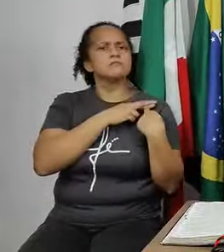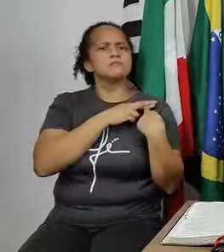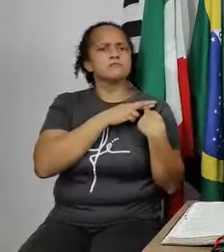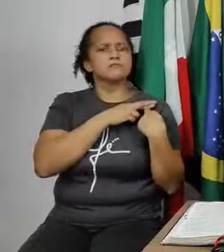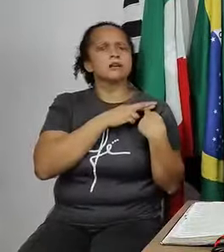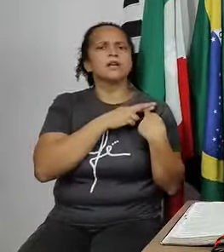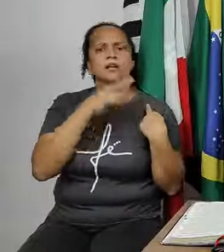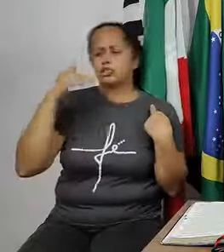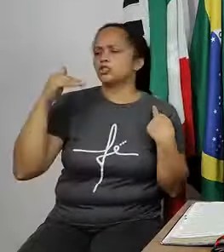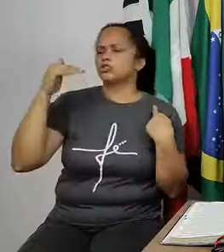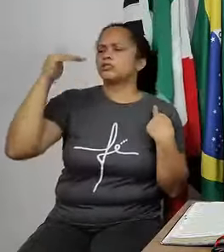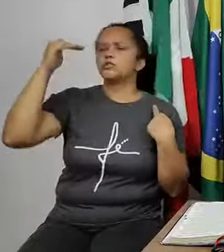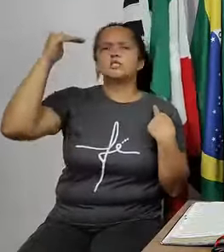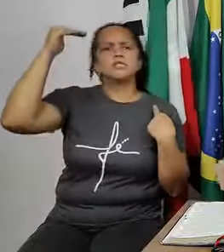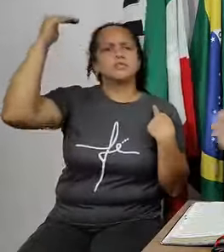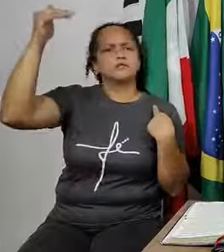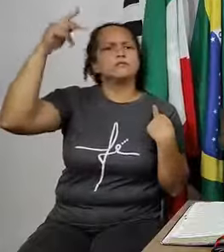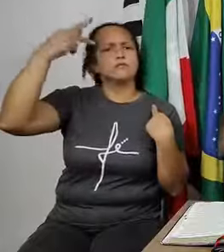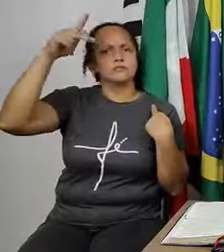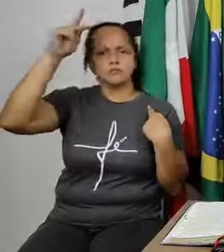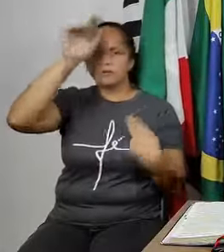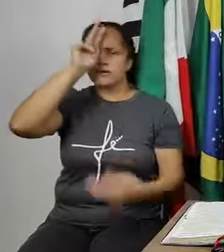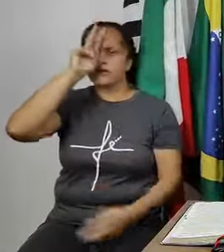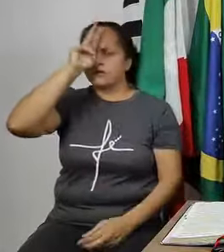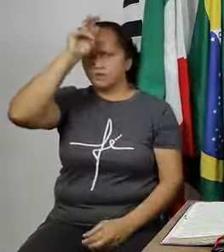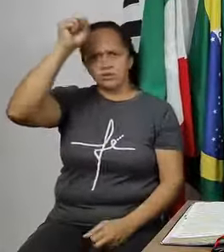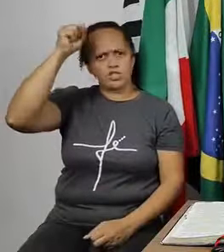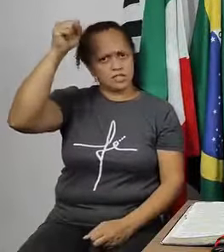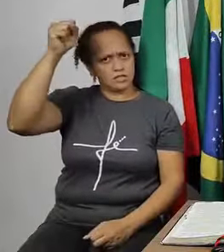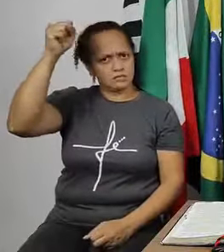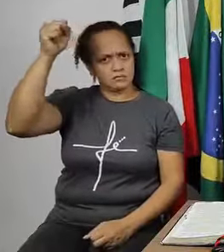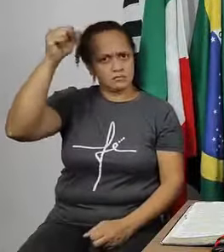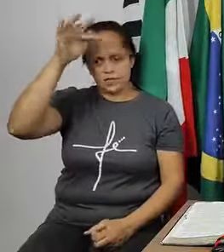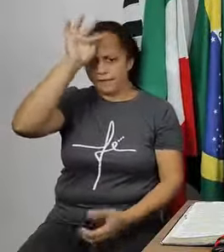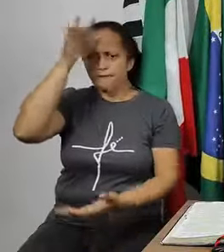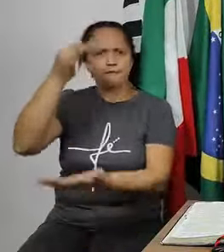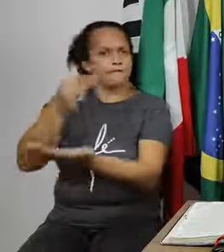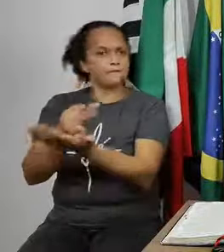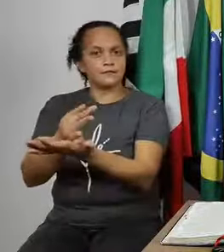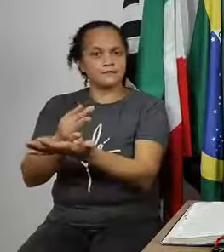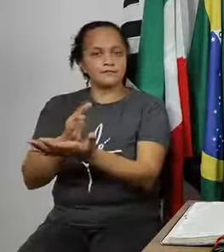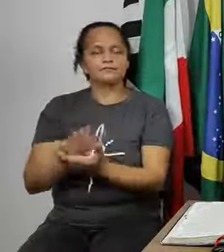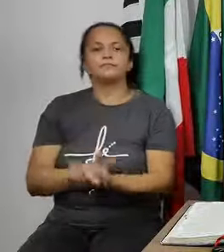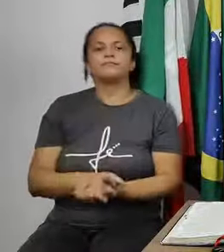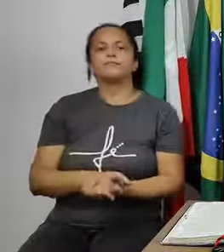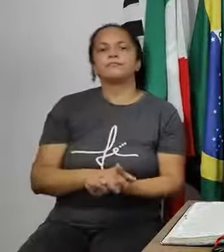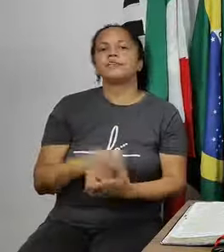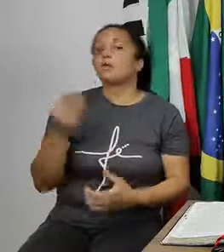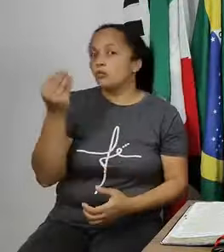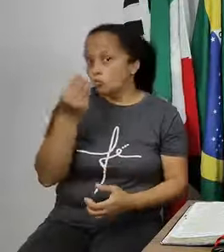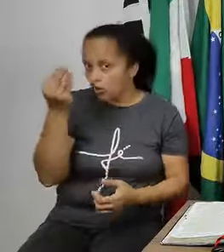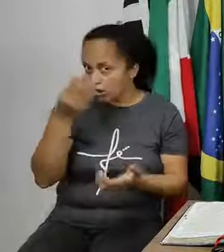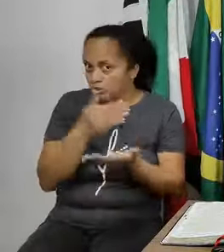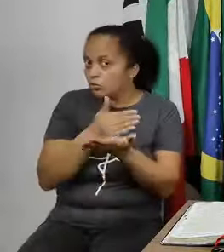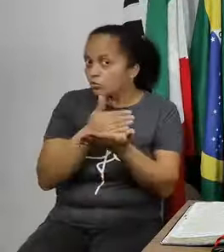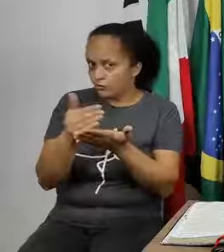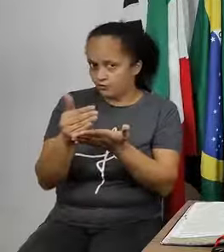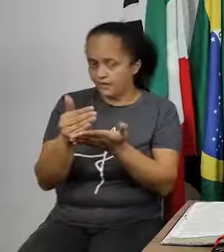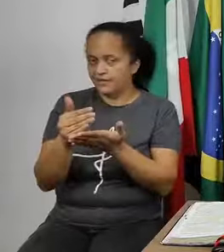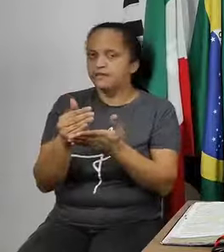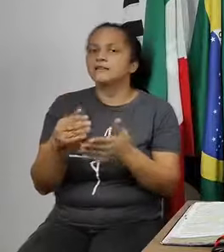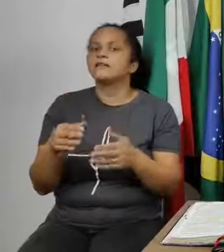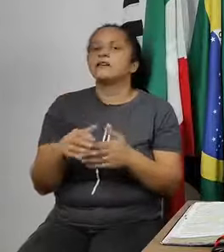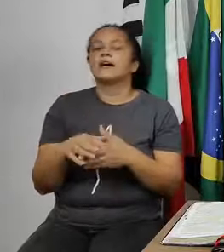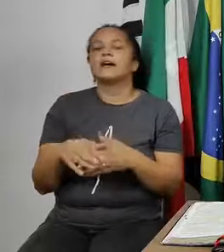individualmente pelo crescimento e a edificação da sua fé, né, a partir da prática da palavra de Deus.